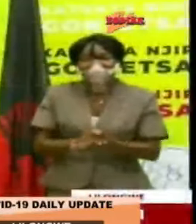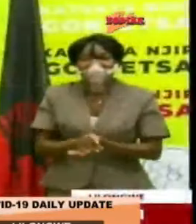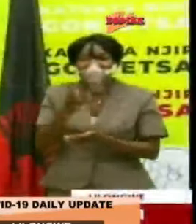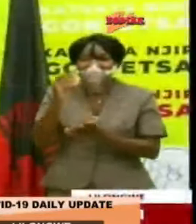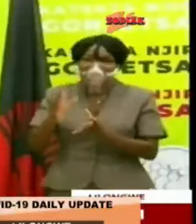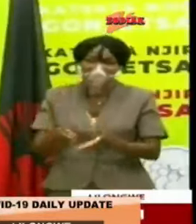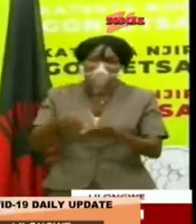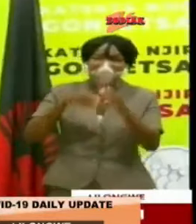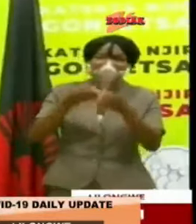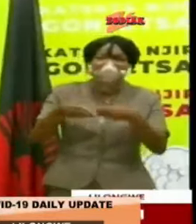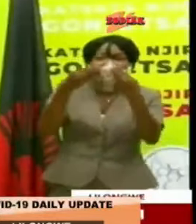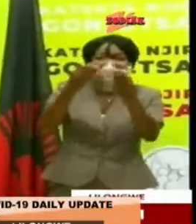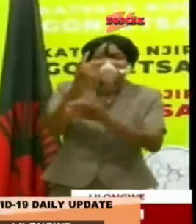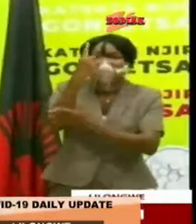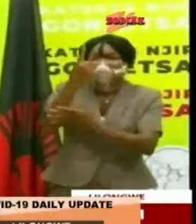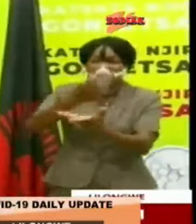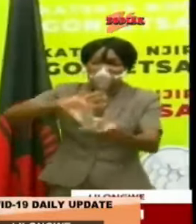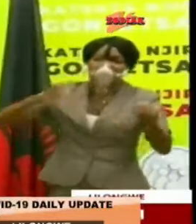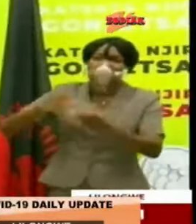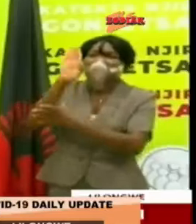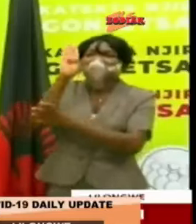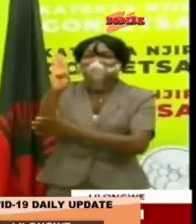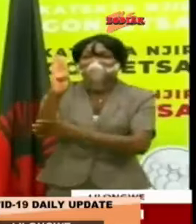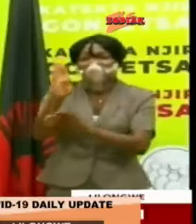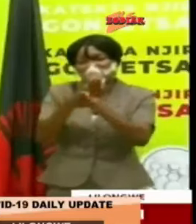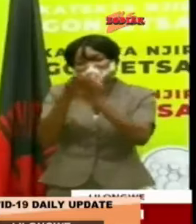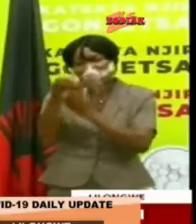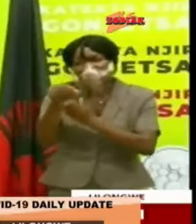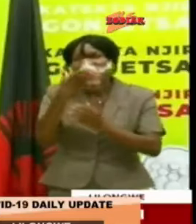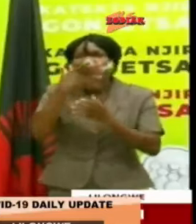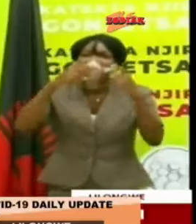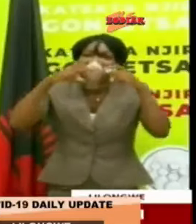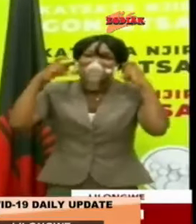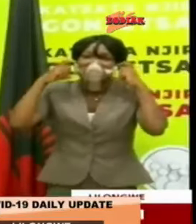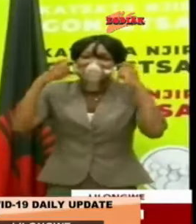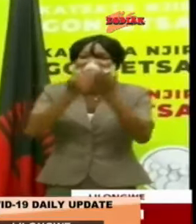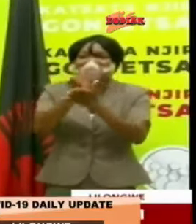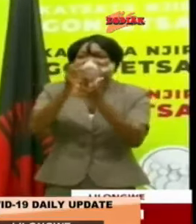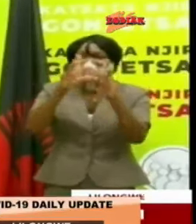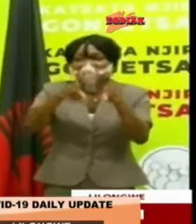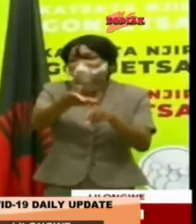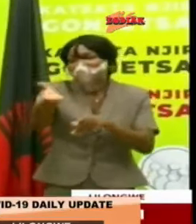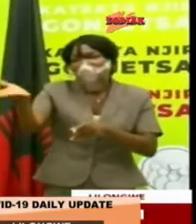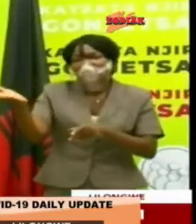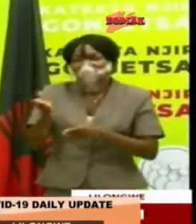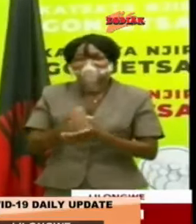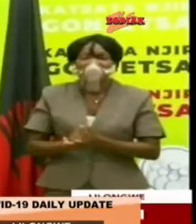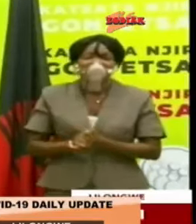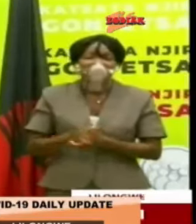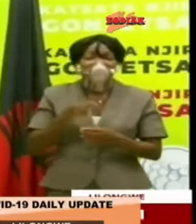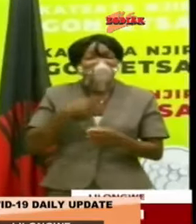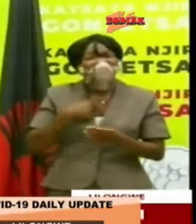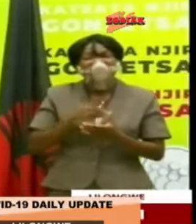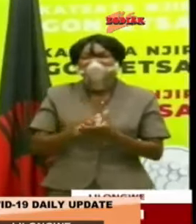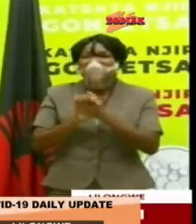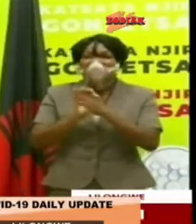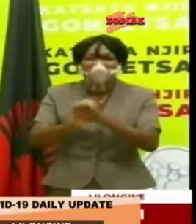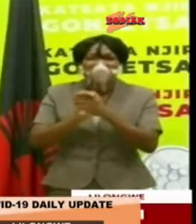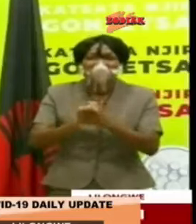Ndepali 1 billion imene hii. Koma cholinga chathu chikhumbo-khumbo chathu nchonena kuti mamasika amenewa tiyeni